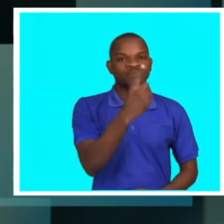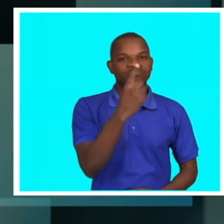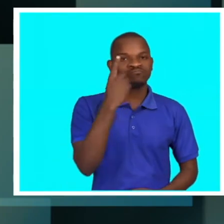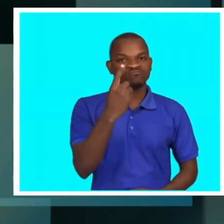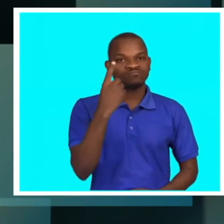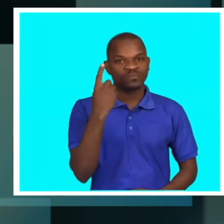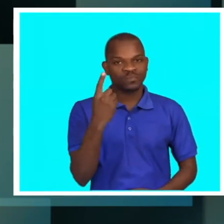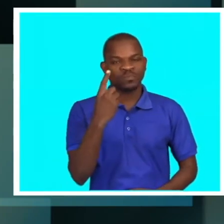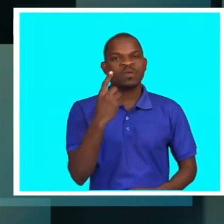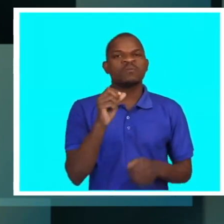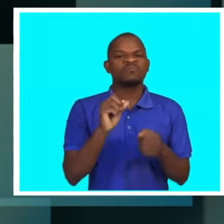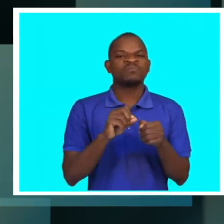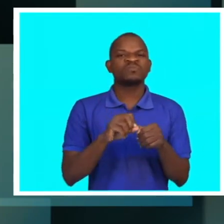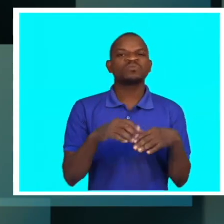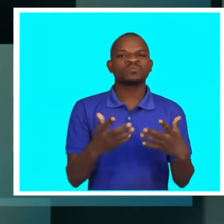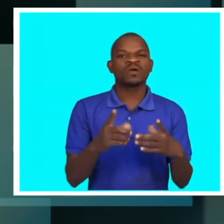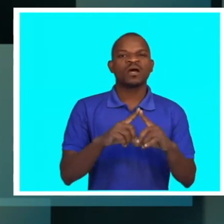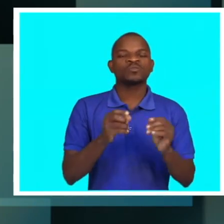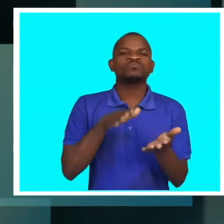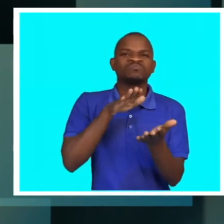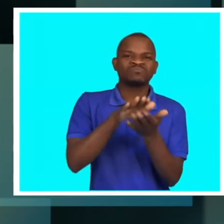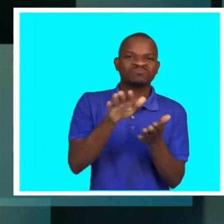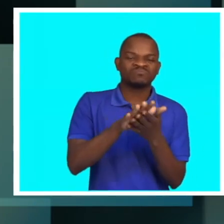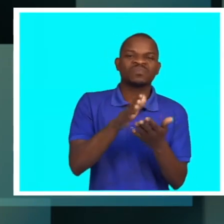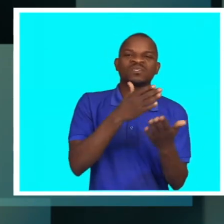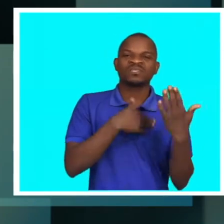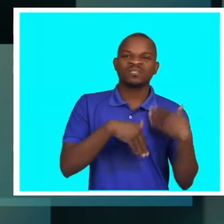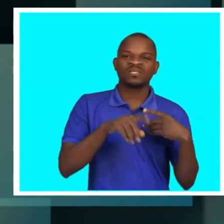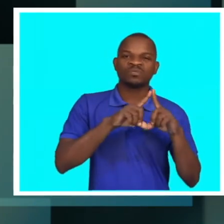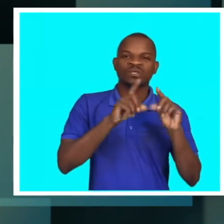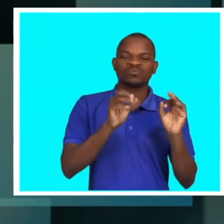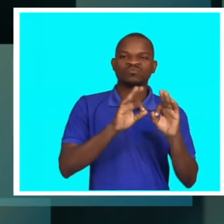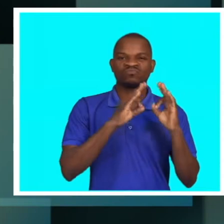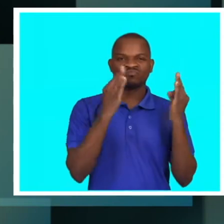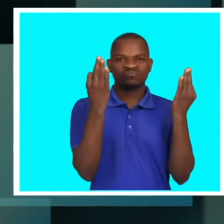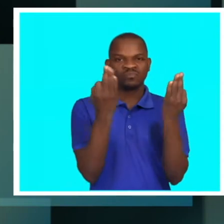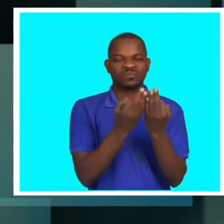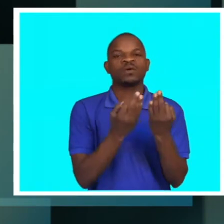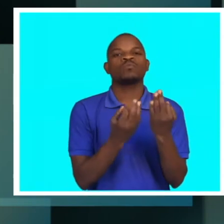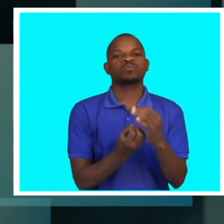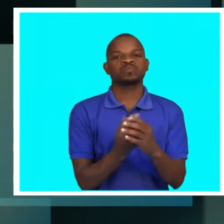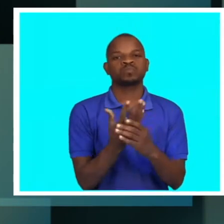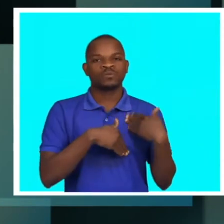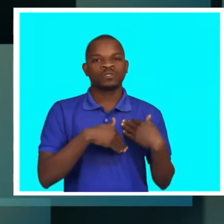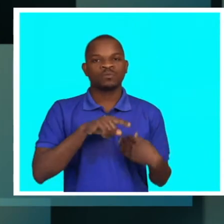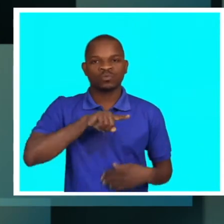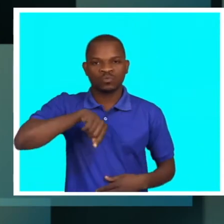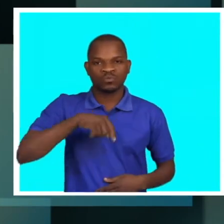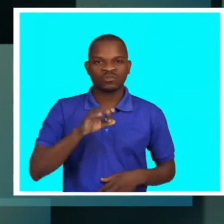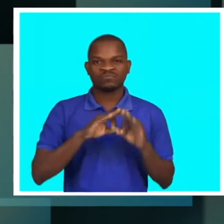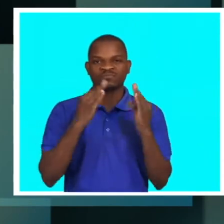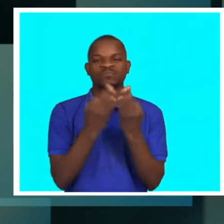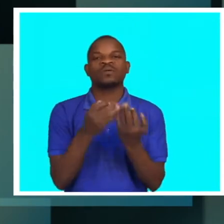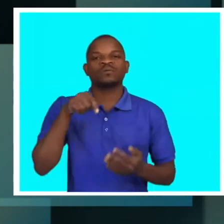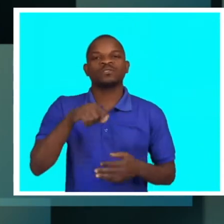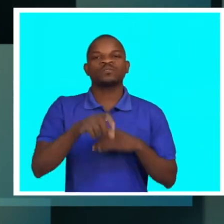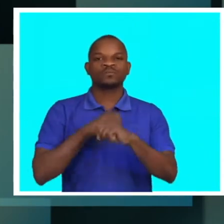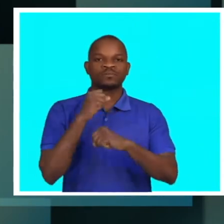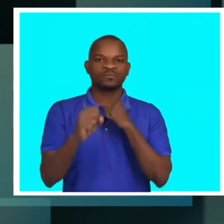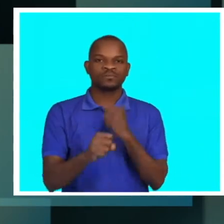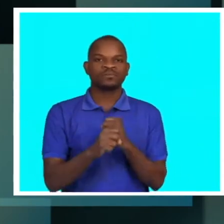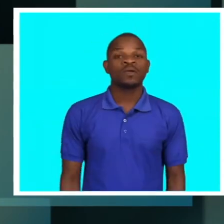anos daquela urbe para manifestar a vontade de ver esta modalidade reconhecida. Nós queremos que a nossa federação seja